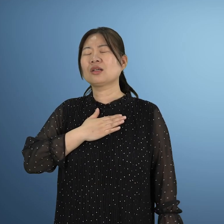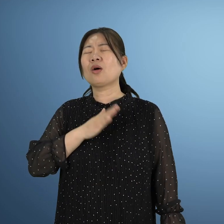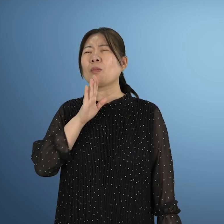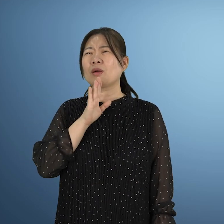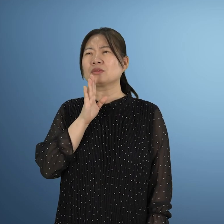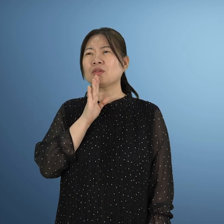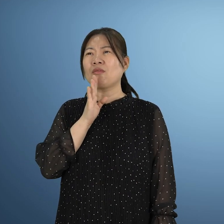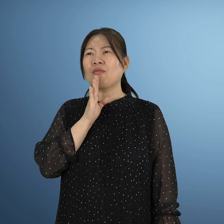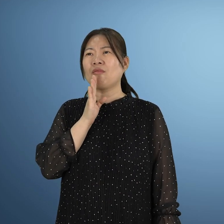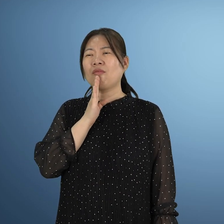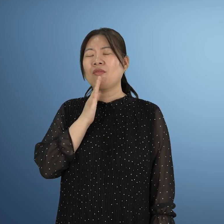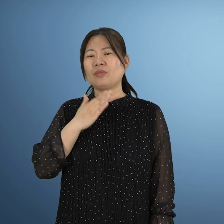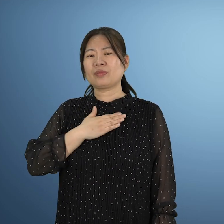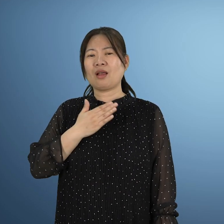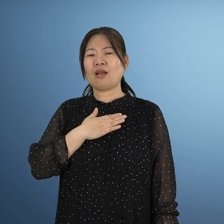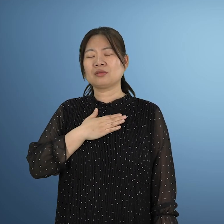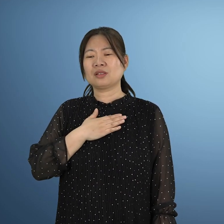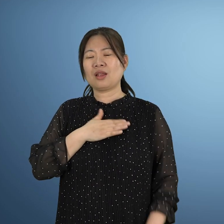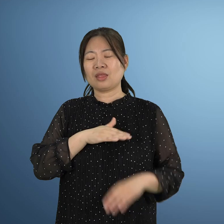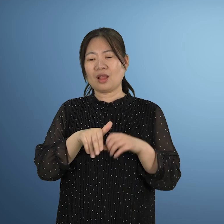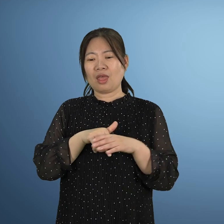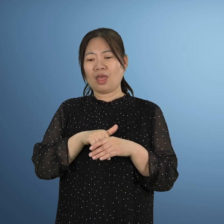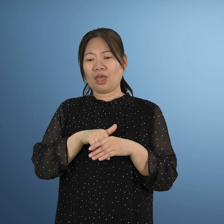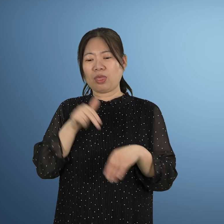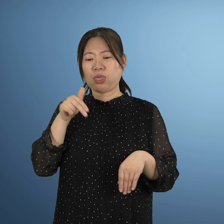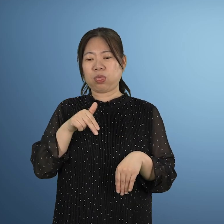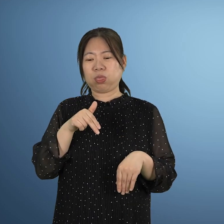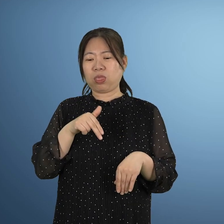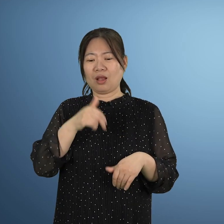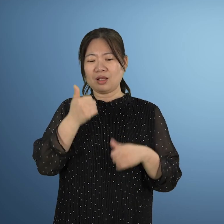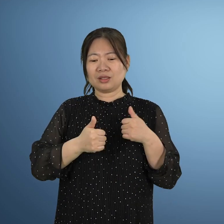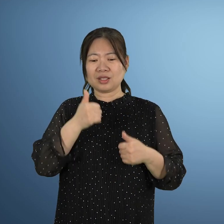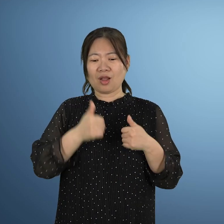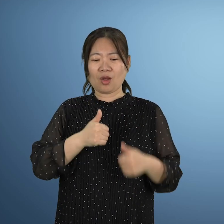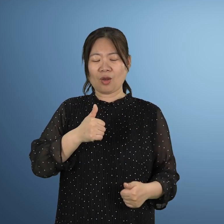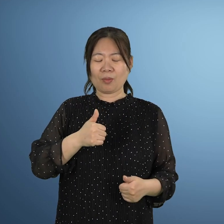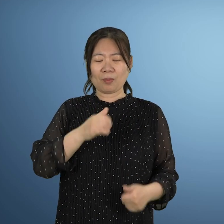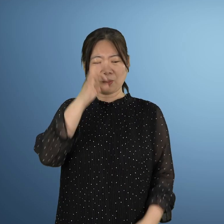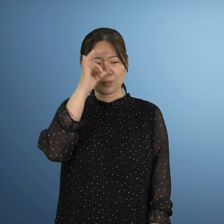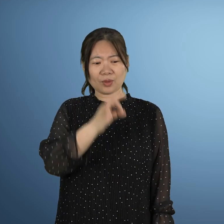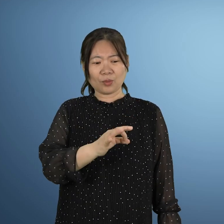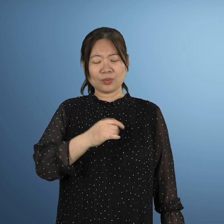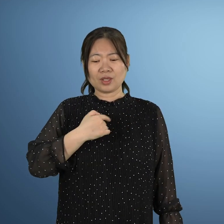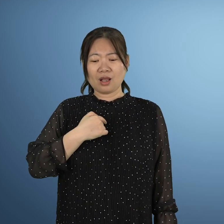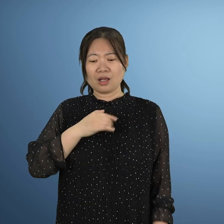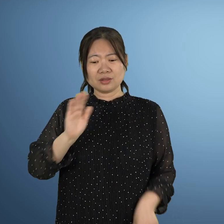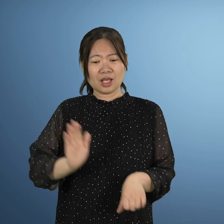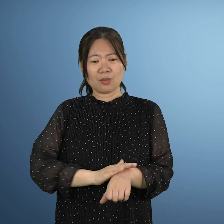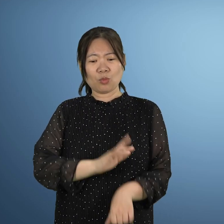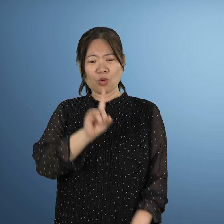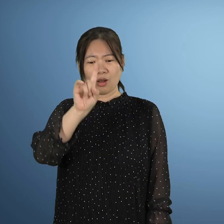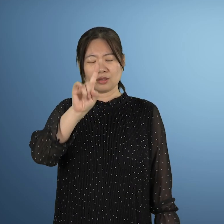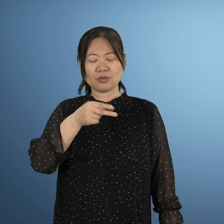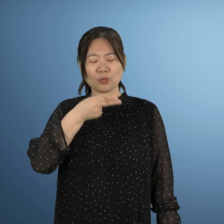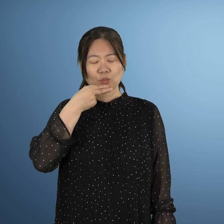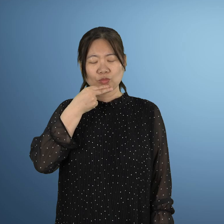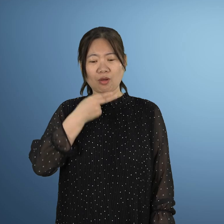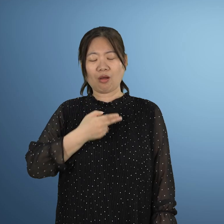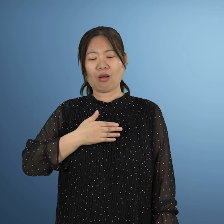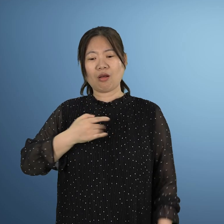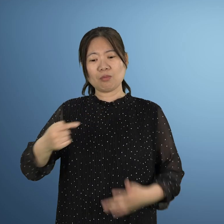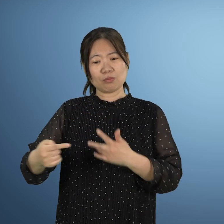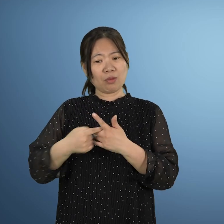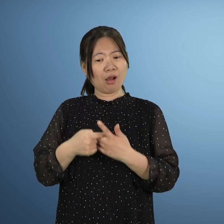아시면서 나를 탈탈 털어서 시험해 보시면 내게 아무 잘못이 없다는 것을 아실 수